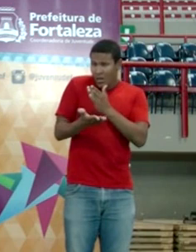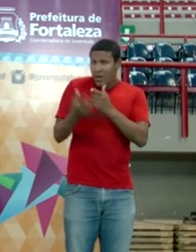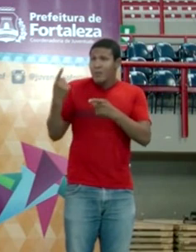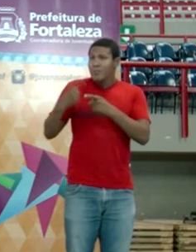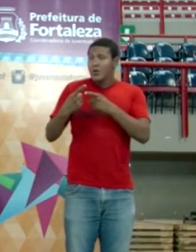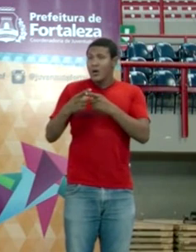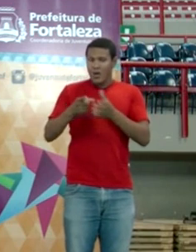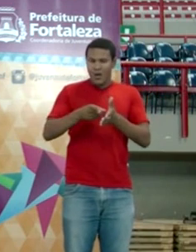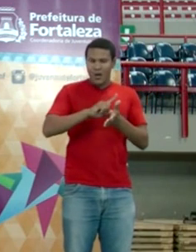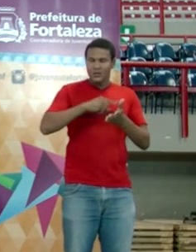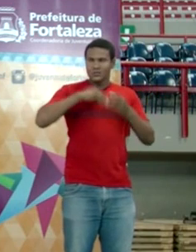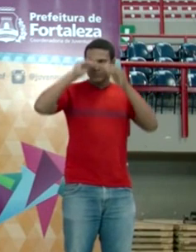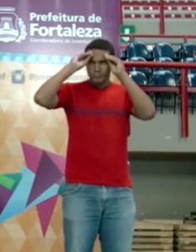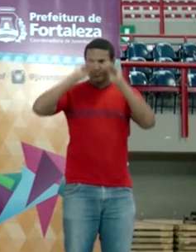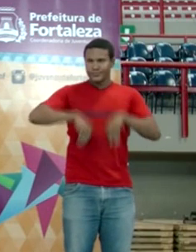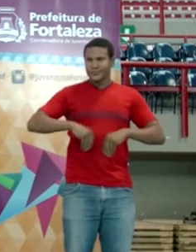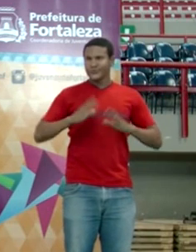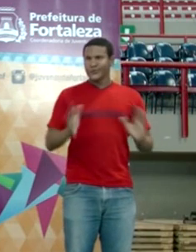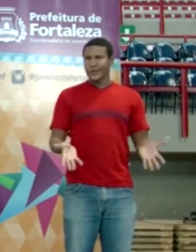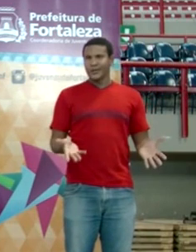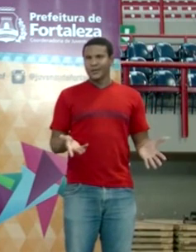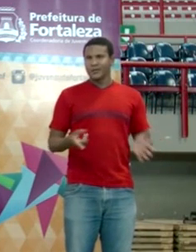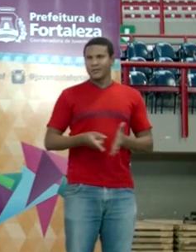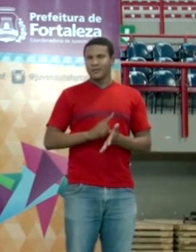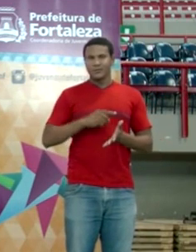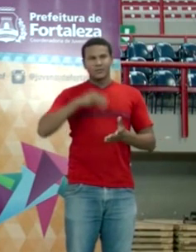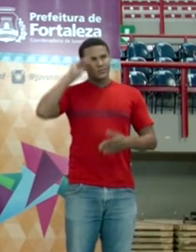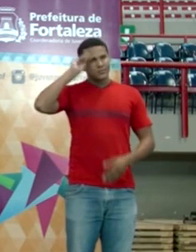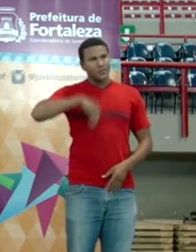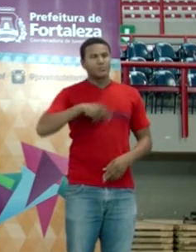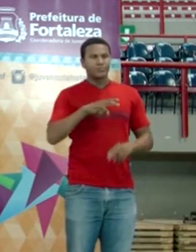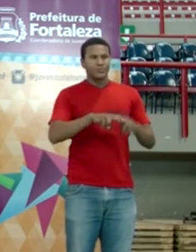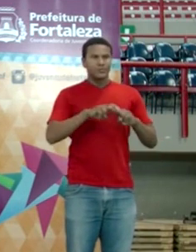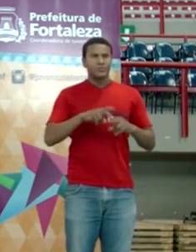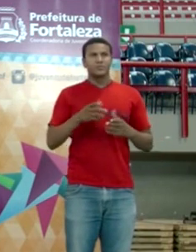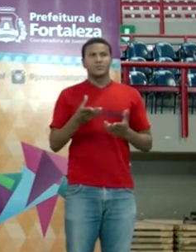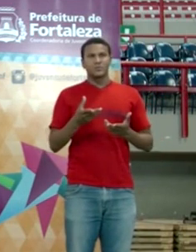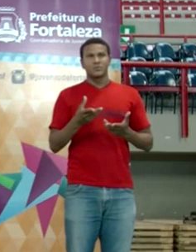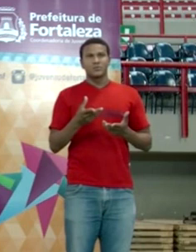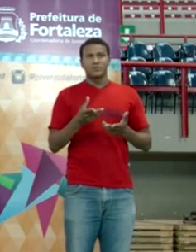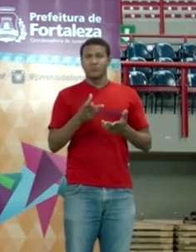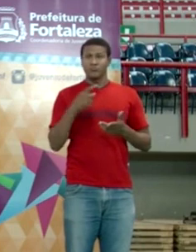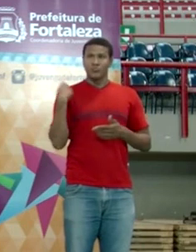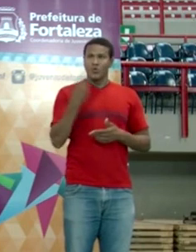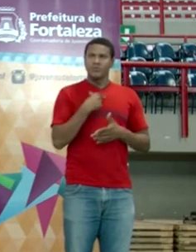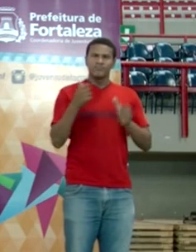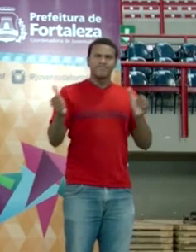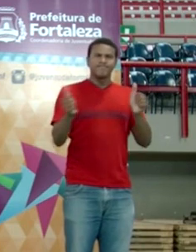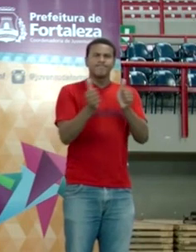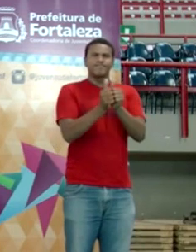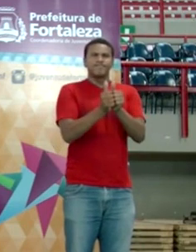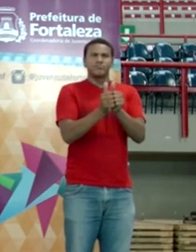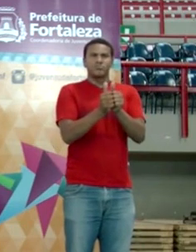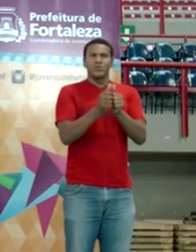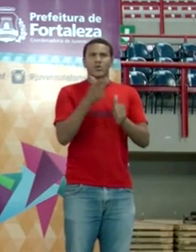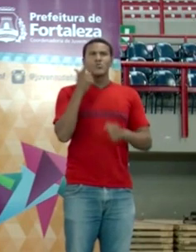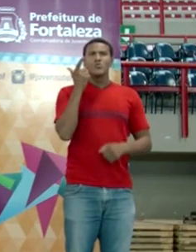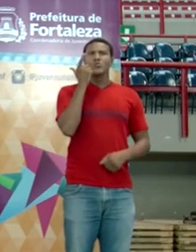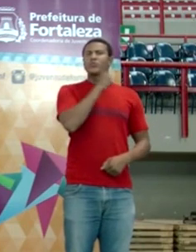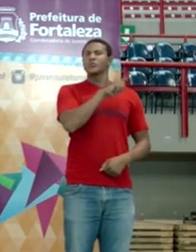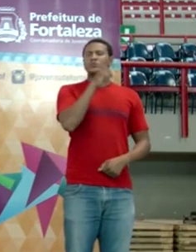porque desistem antes da vitória. Então, vamos juntos e vamos conquistar